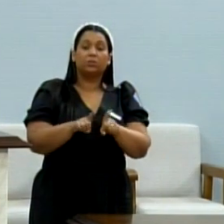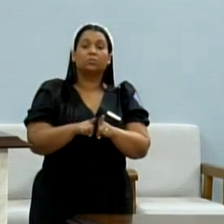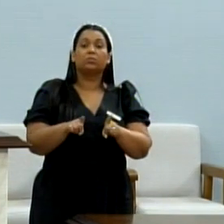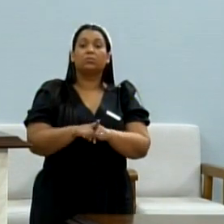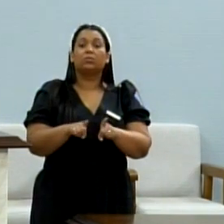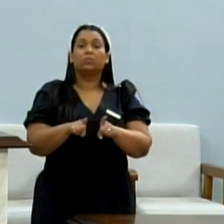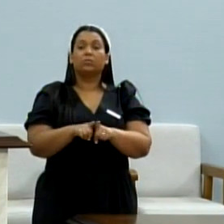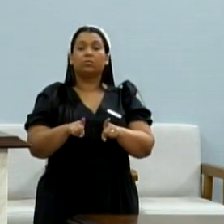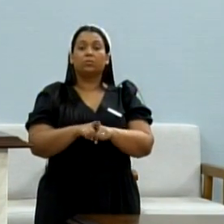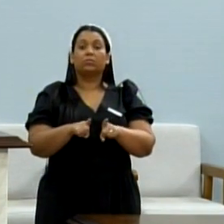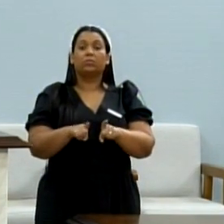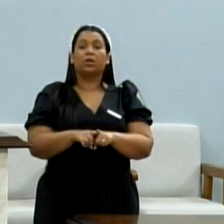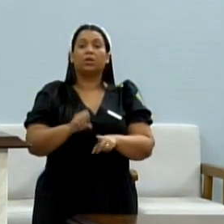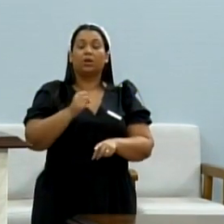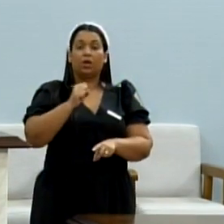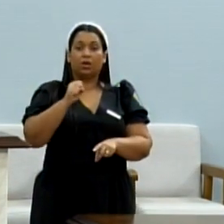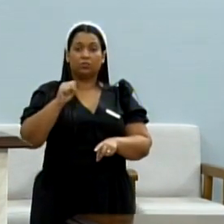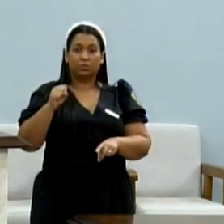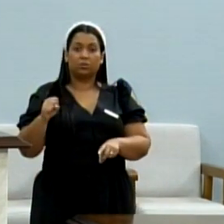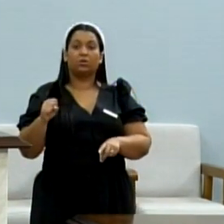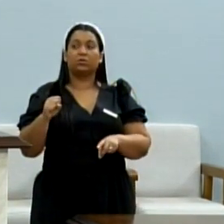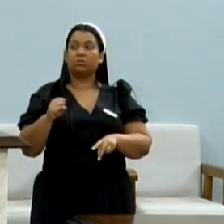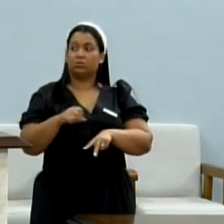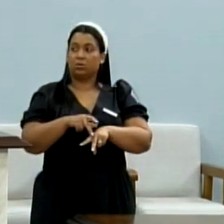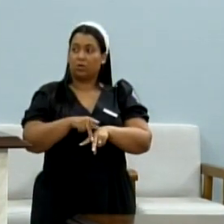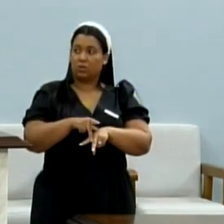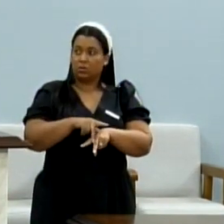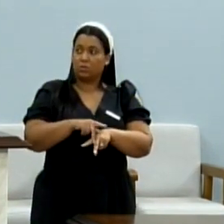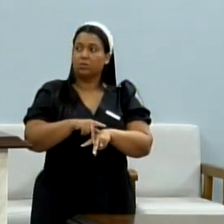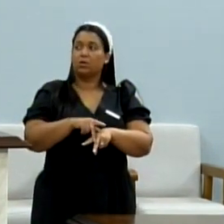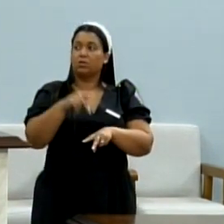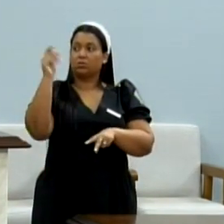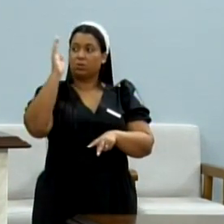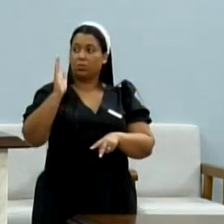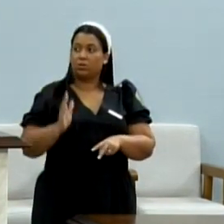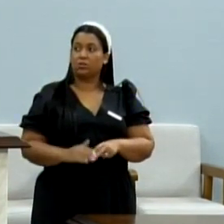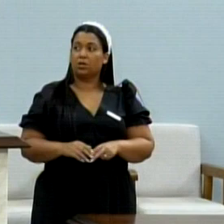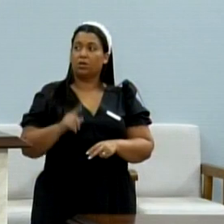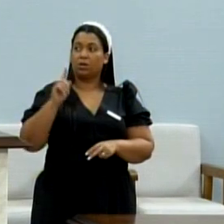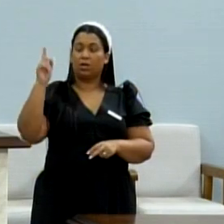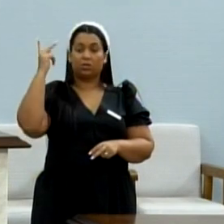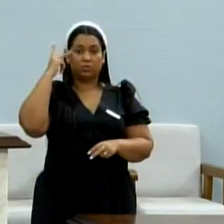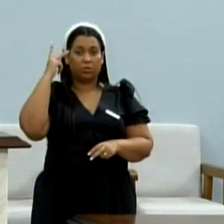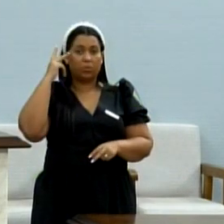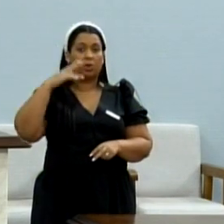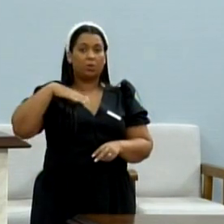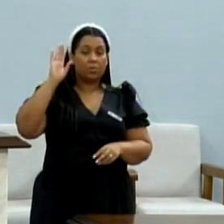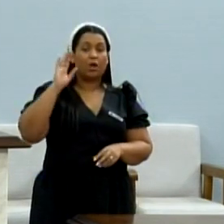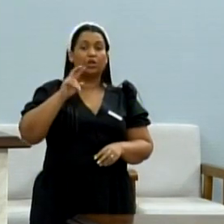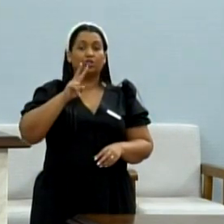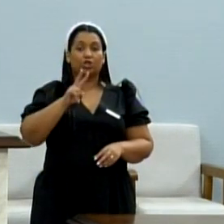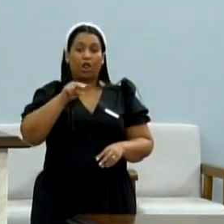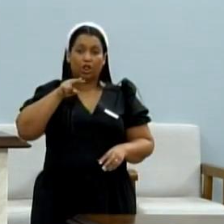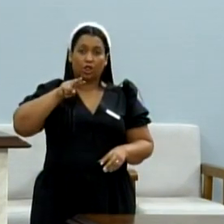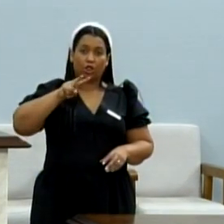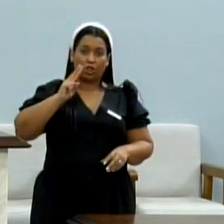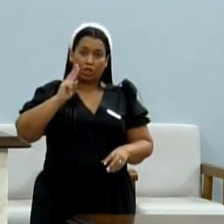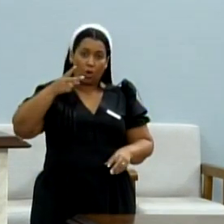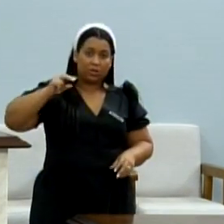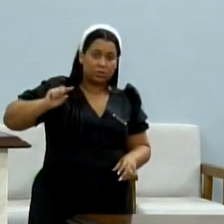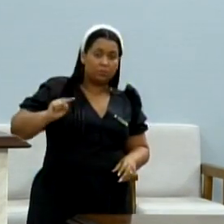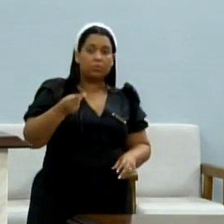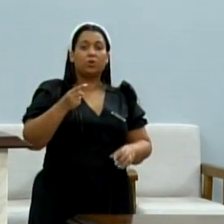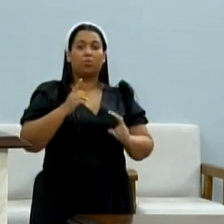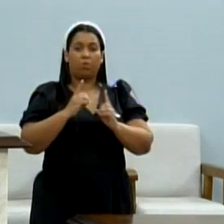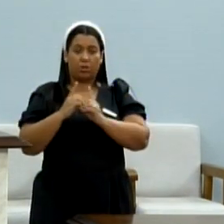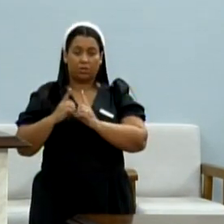Brasileira Intersexo, né? E a gente já passou mais de... está em São Paulo, mais de 2.000 atendimentos, né?